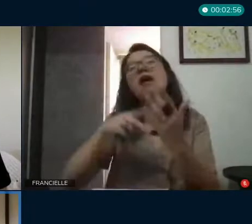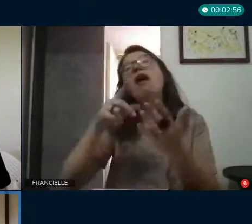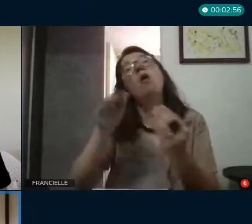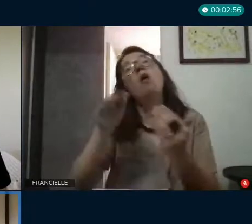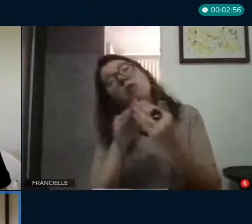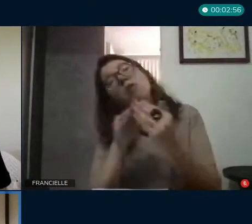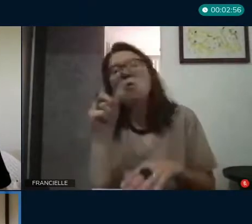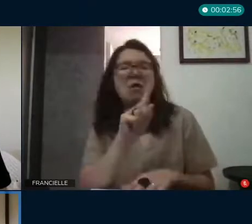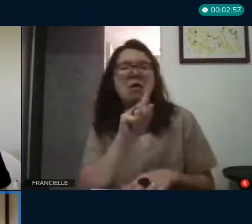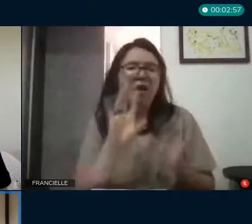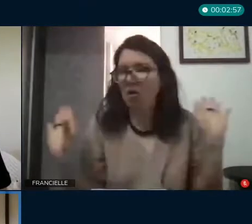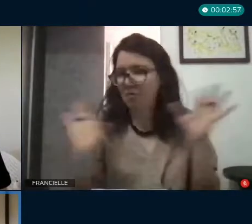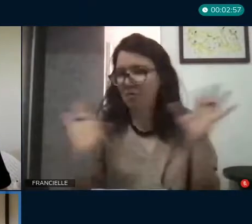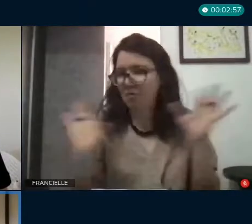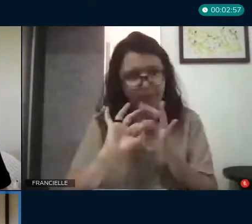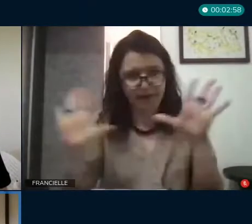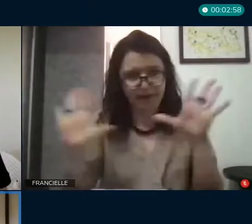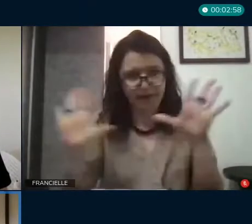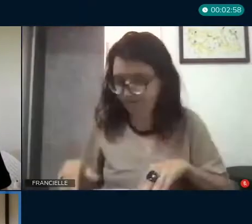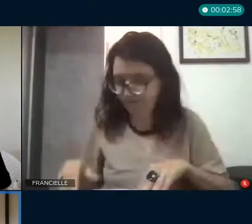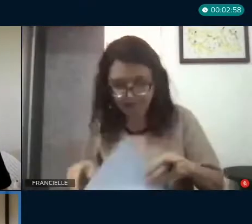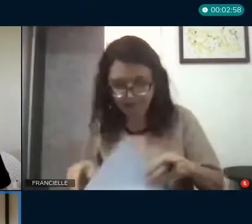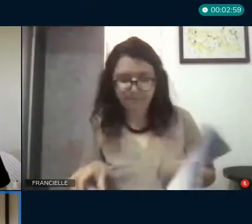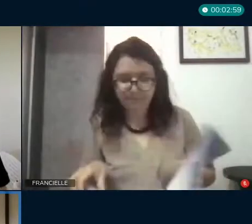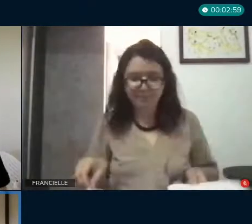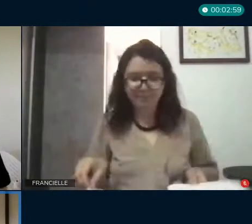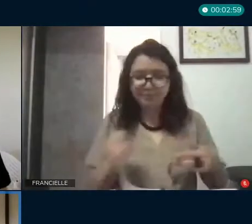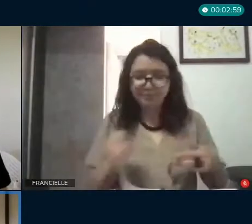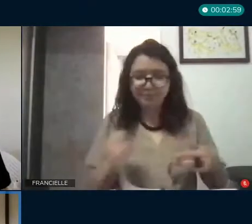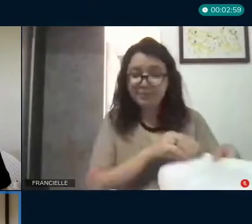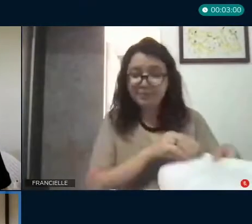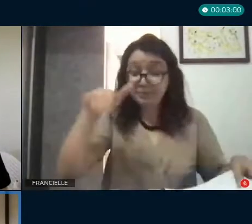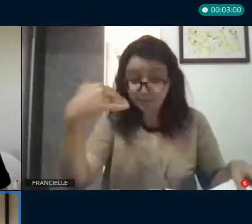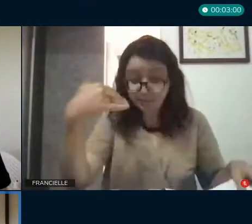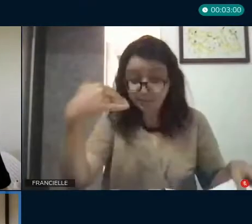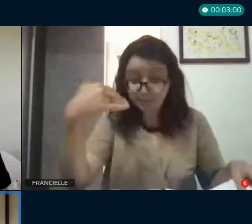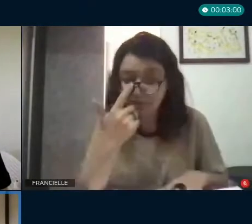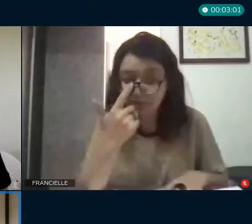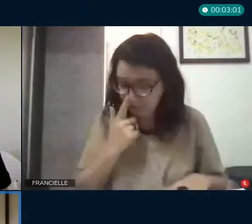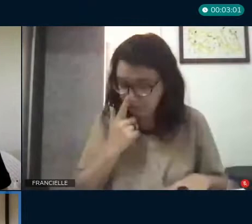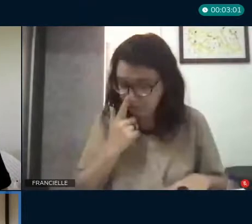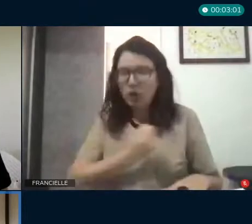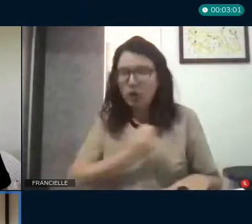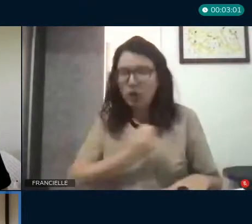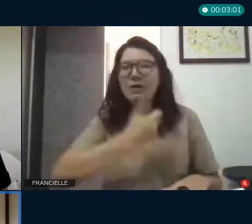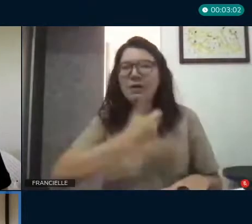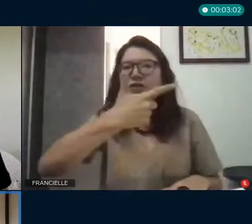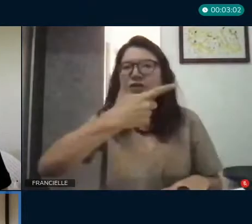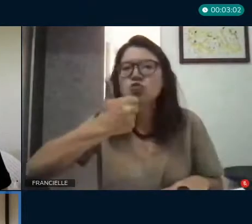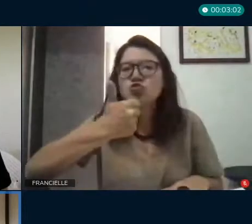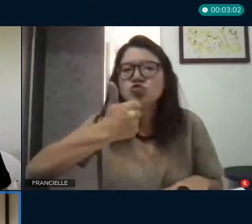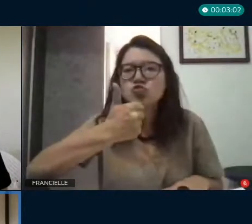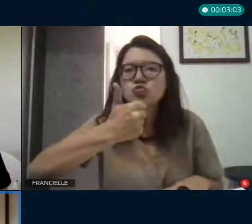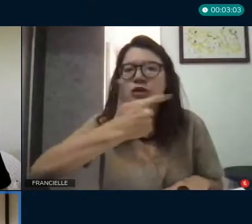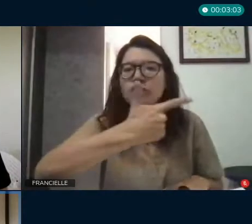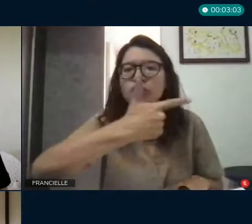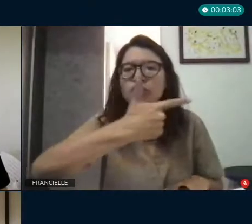que podem ser feitas a partir do seu texto, mas você fica livre para aceitá-las ou